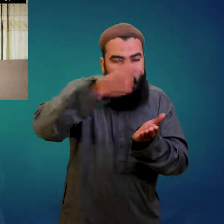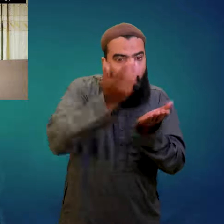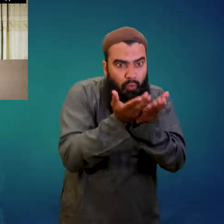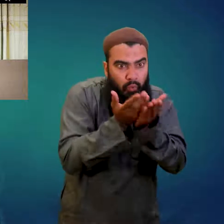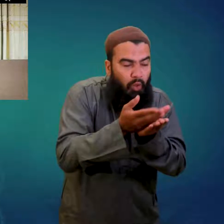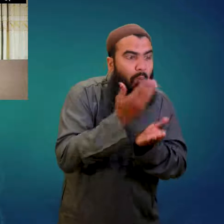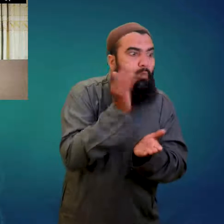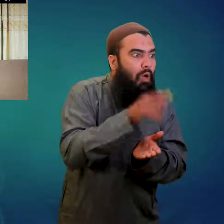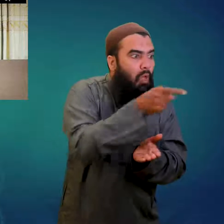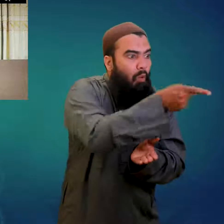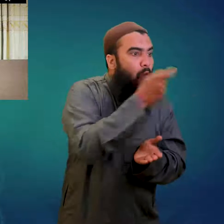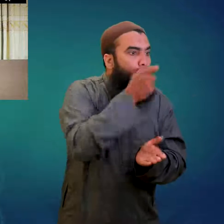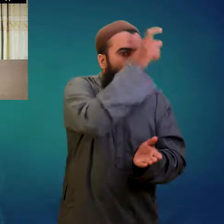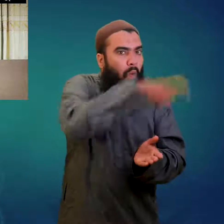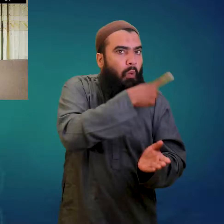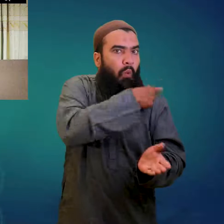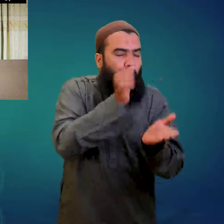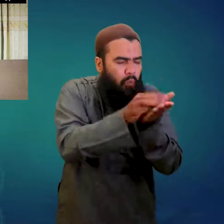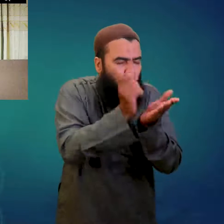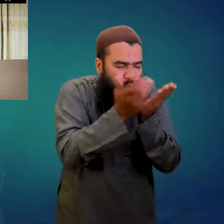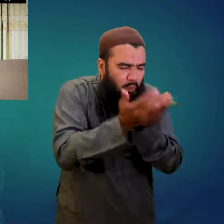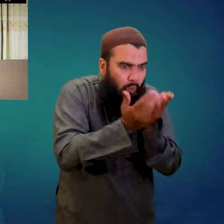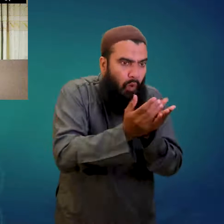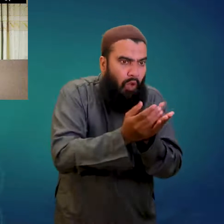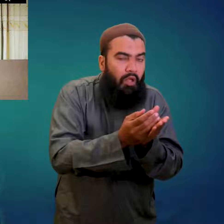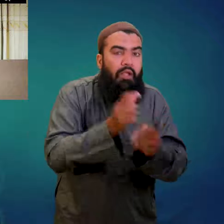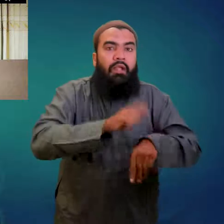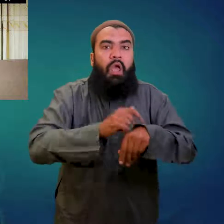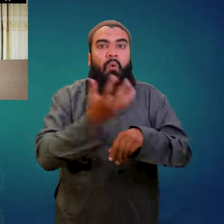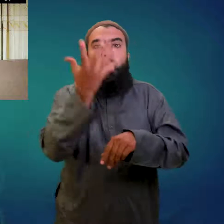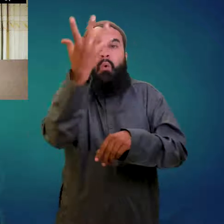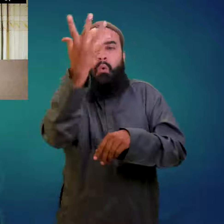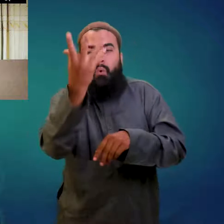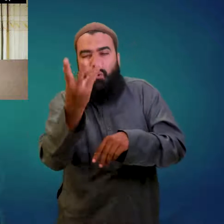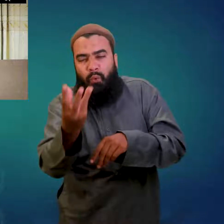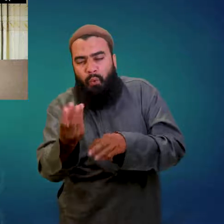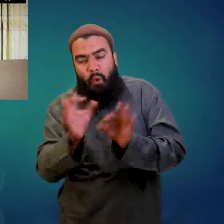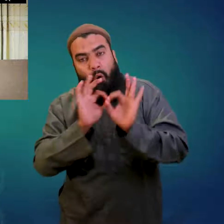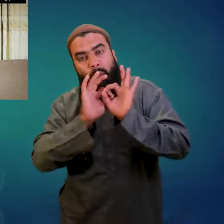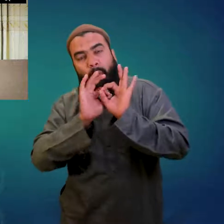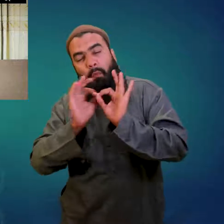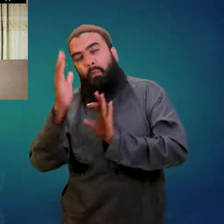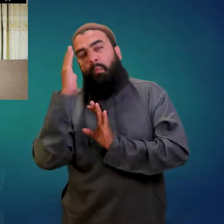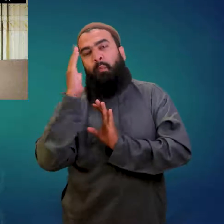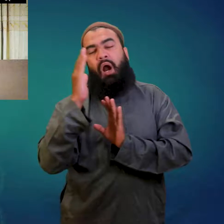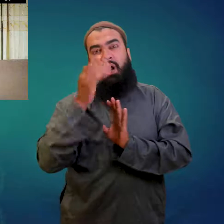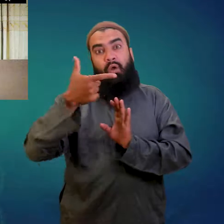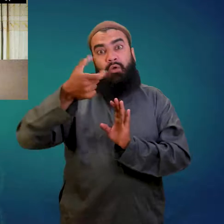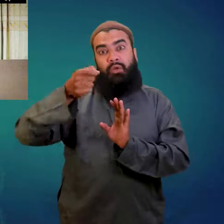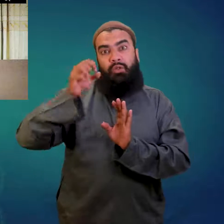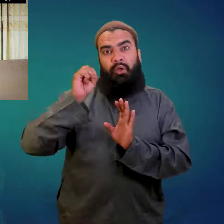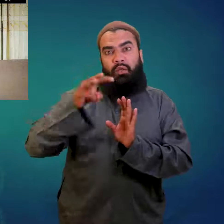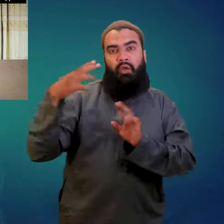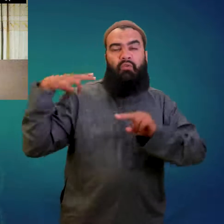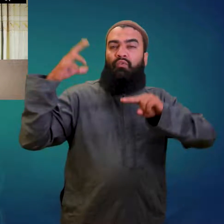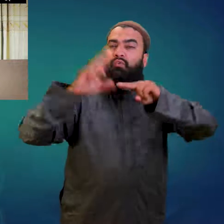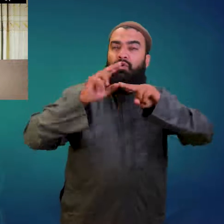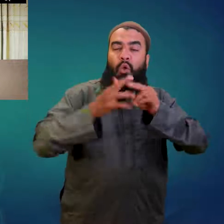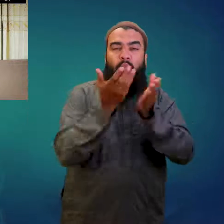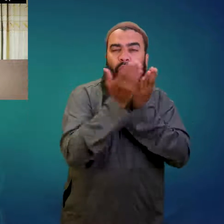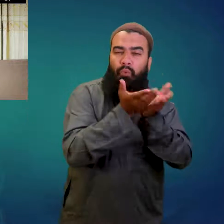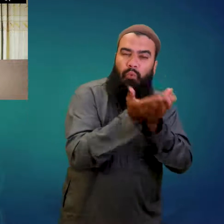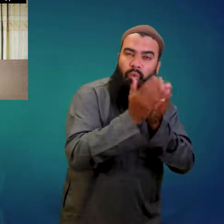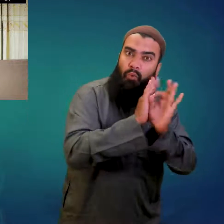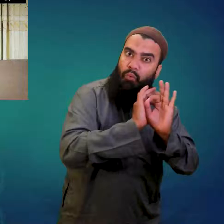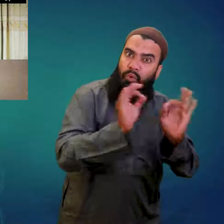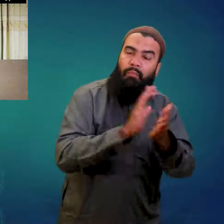مر گیا تو شہادت کی موت اسے حاصل ہوگی۔ اور اسی طرح فرمایا کہ جس شخص نے شام کو یہ کلمات پڑھ